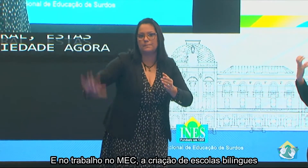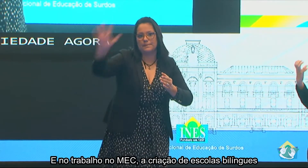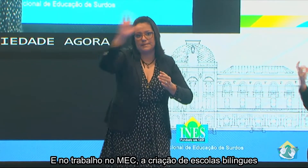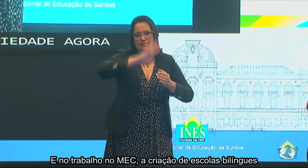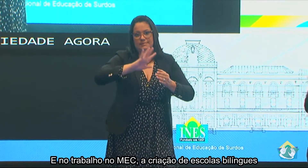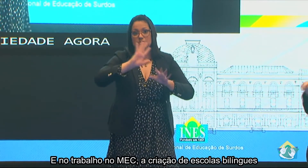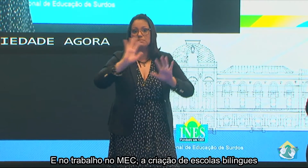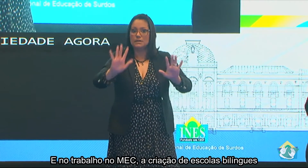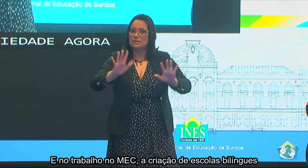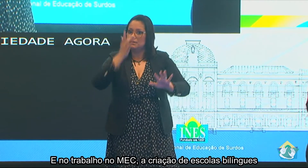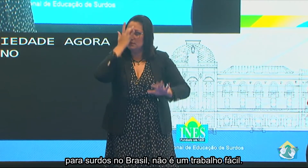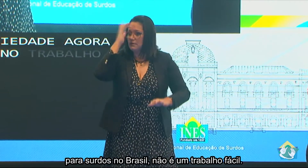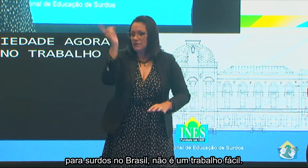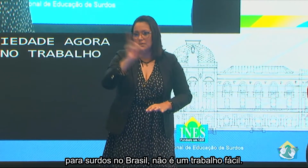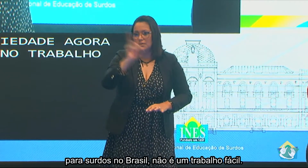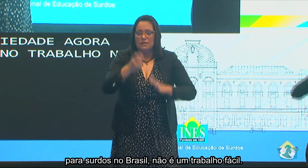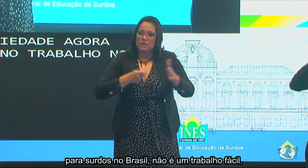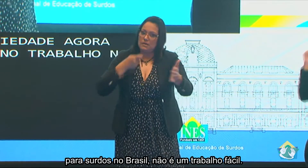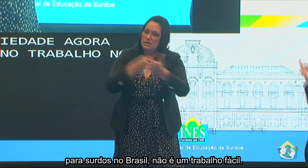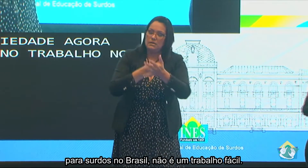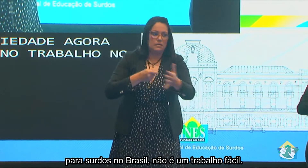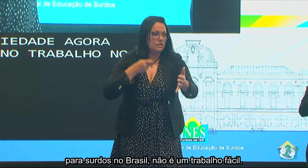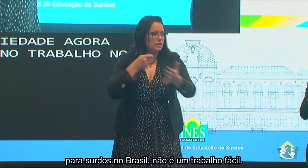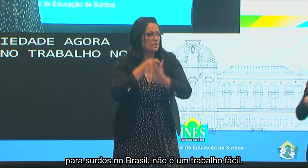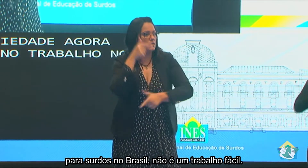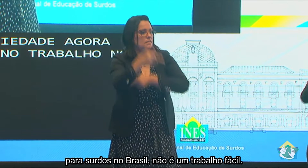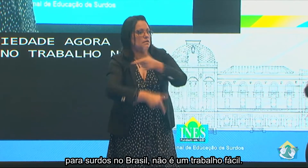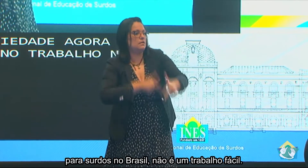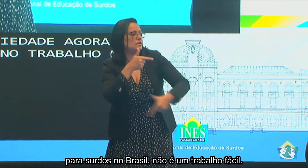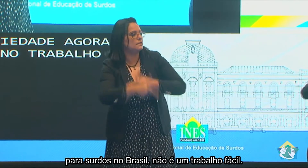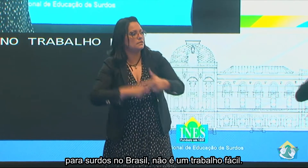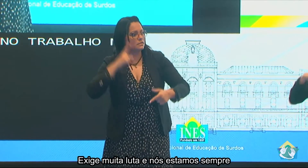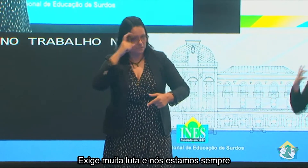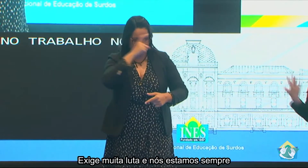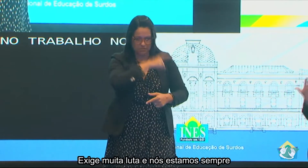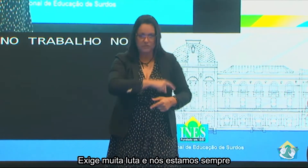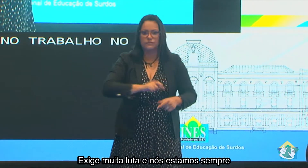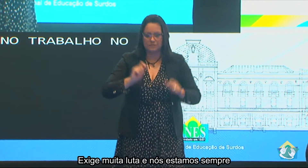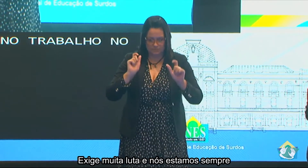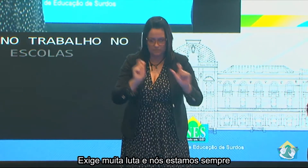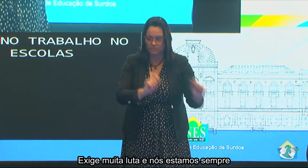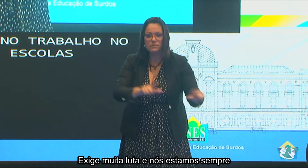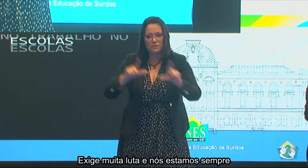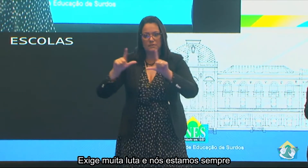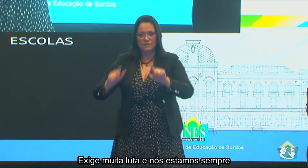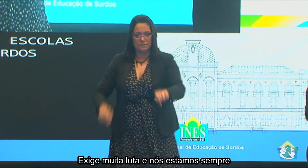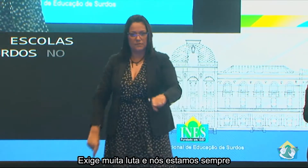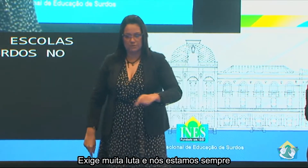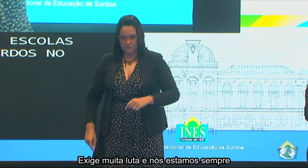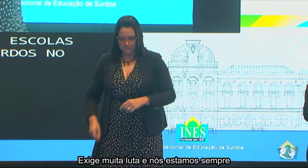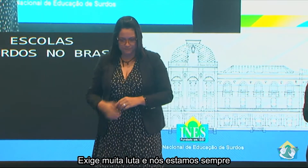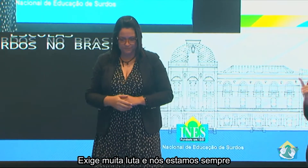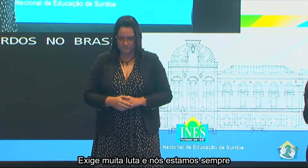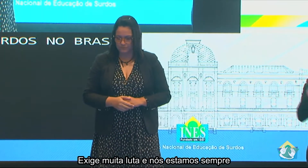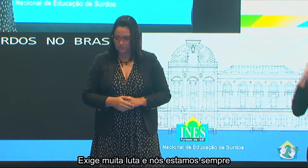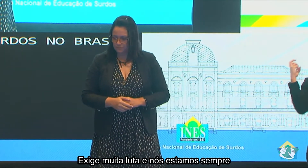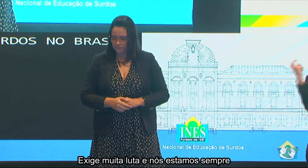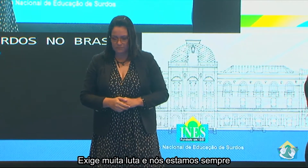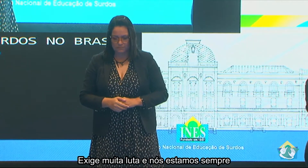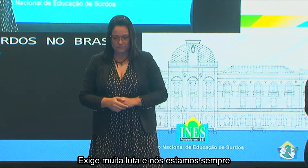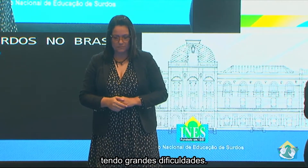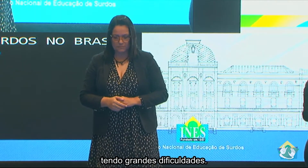a criação de escolas bilíngues para surdos no Brasil não é um trabalho fácil, exige muita luta e a gente está